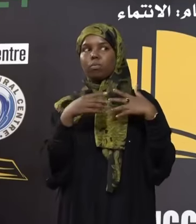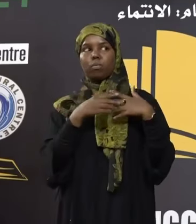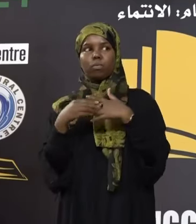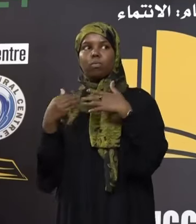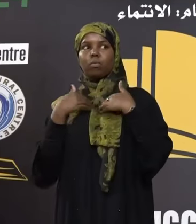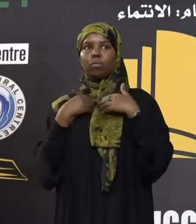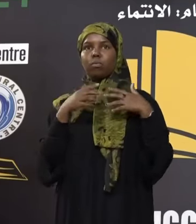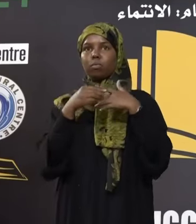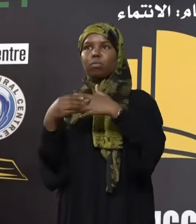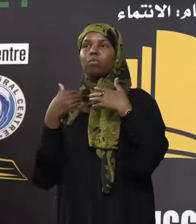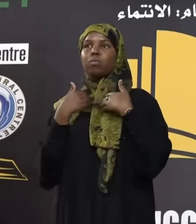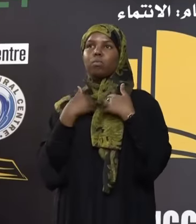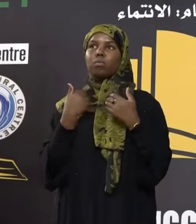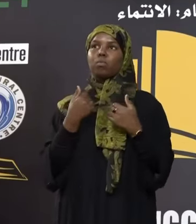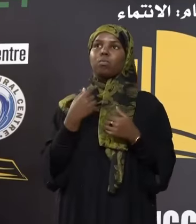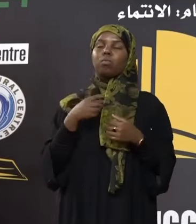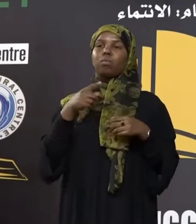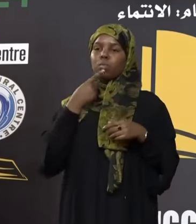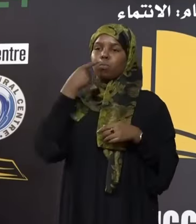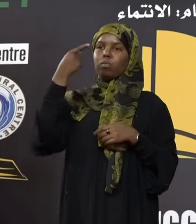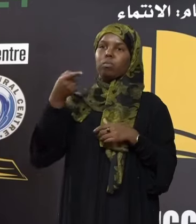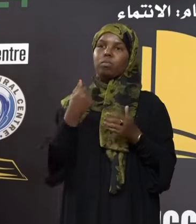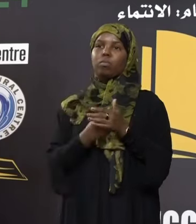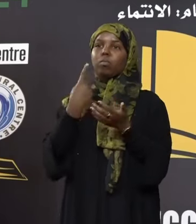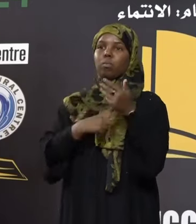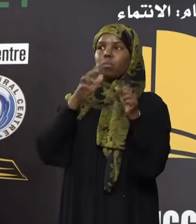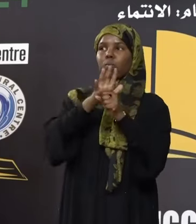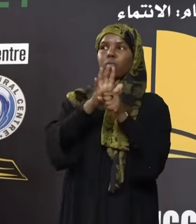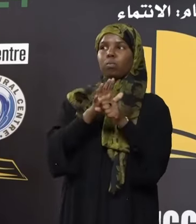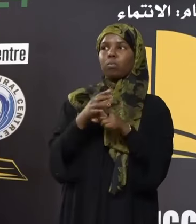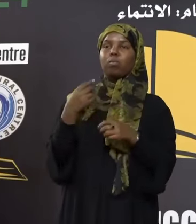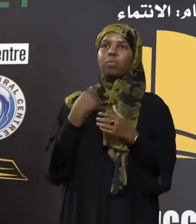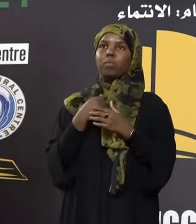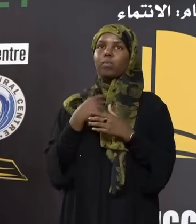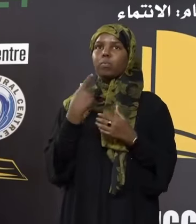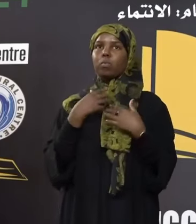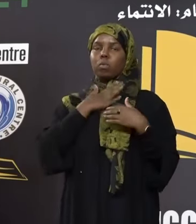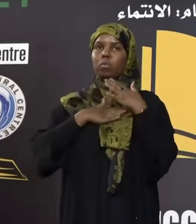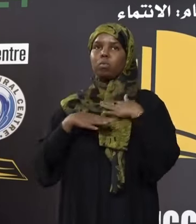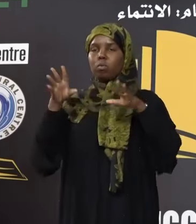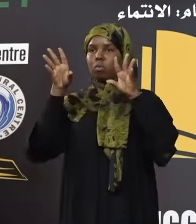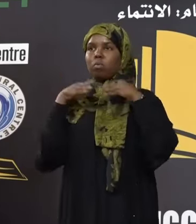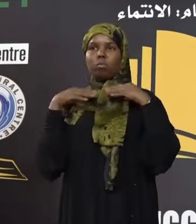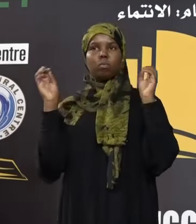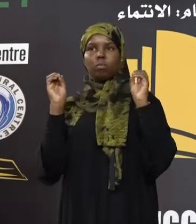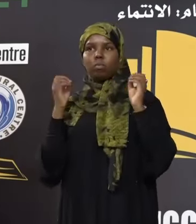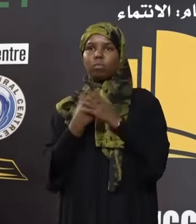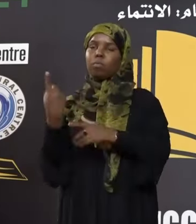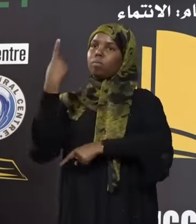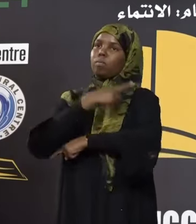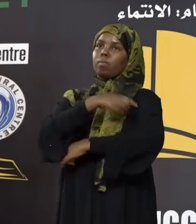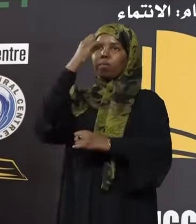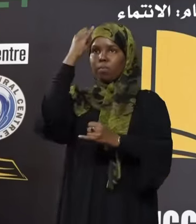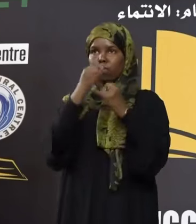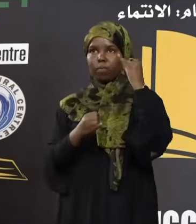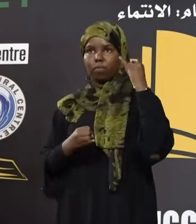نية ليدرشيب كيجا أيا النفر أيا وحبذانو أن مسالح أنك نوجو ترينا نوقلانو هاتني جدا